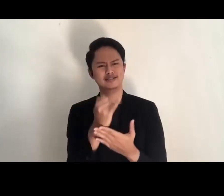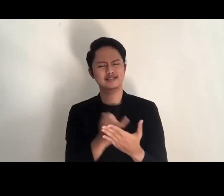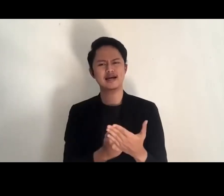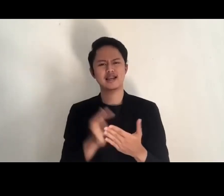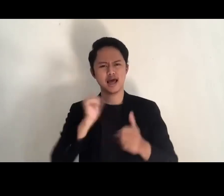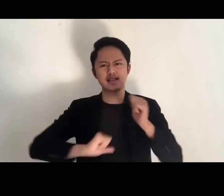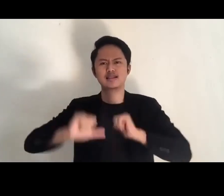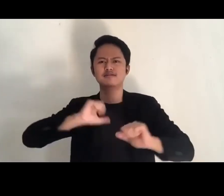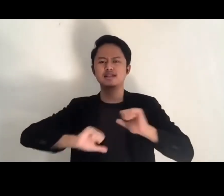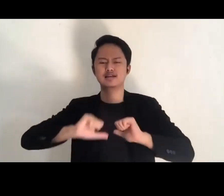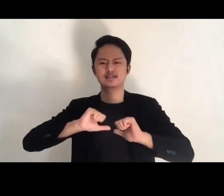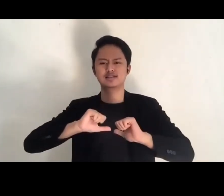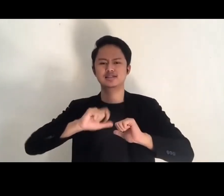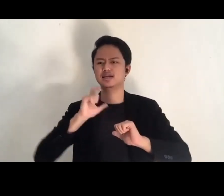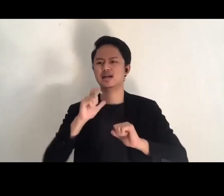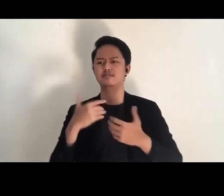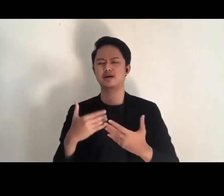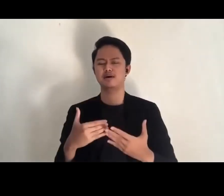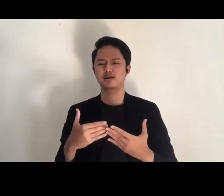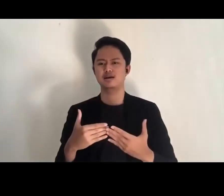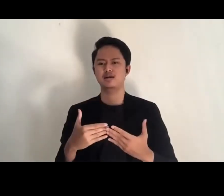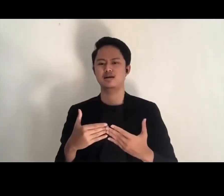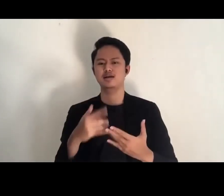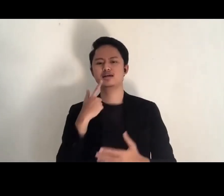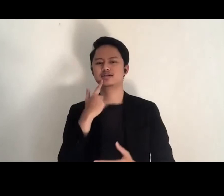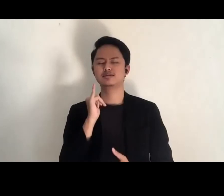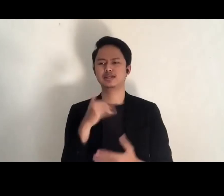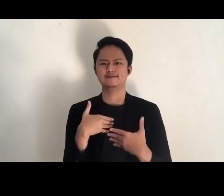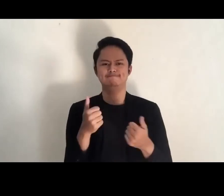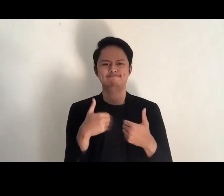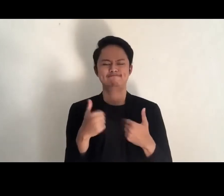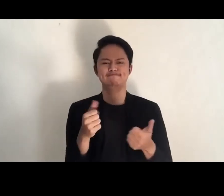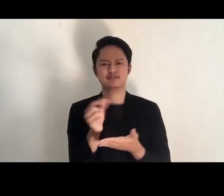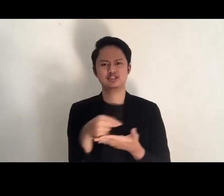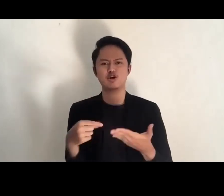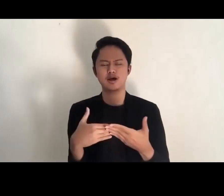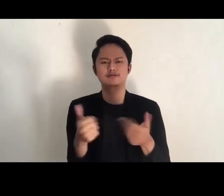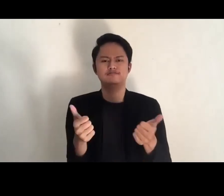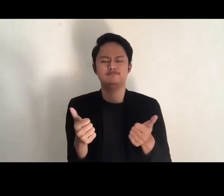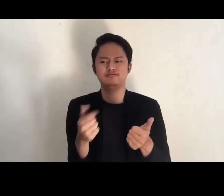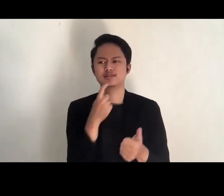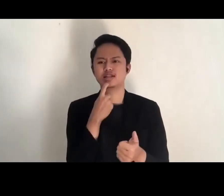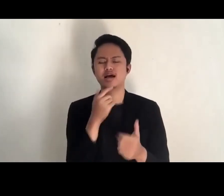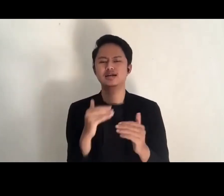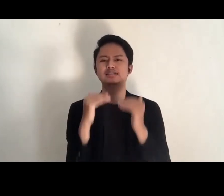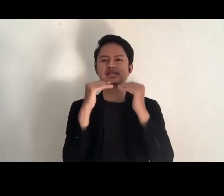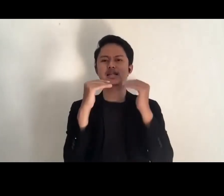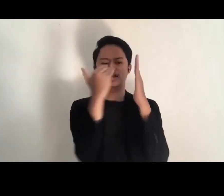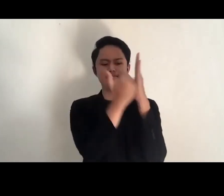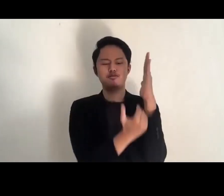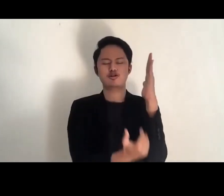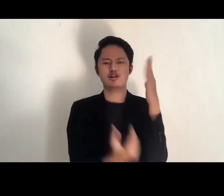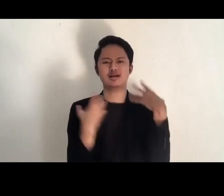kegiatan yaitu checklist kesiapan sekolah terkait dengan standar protokol kesehatan